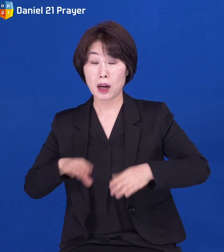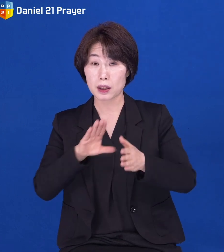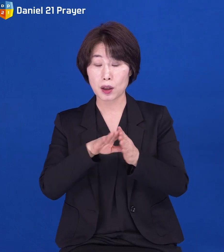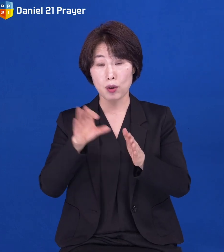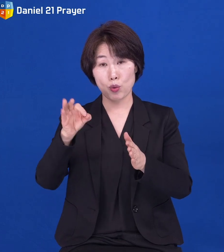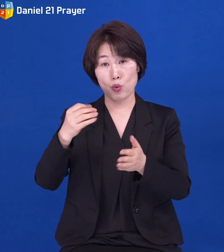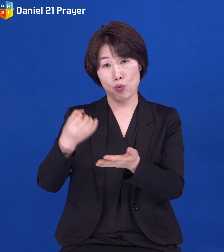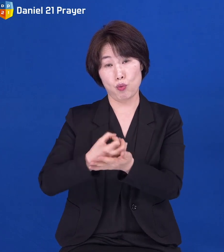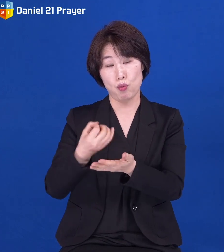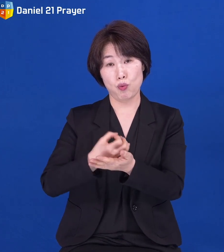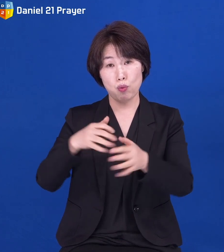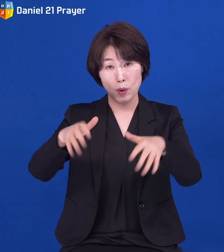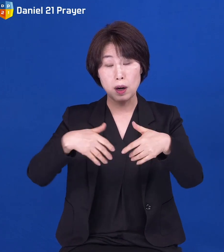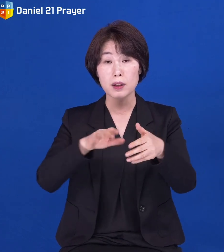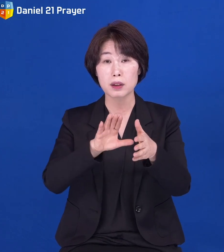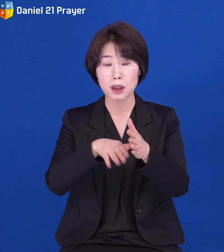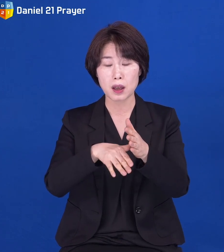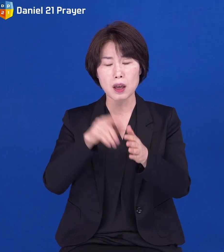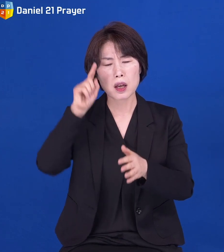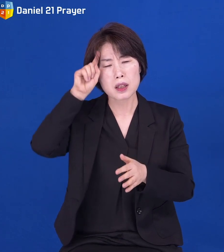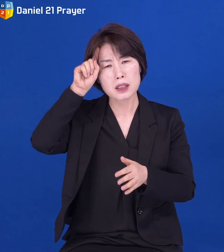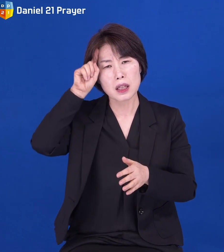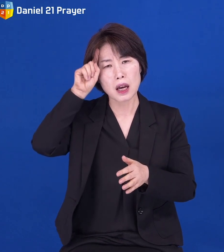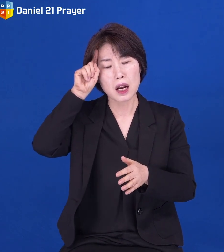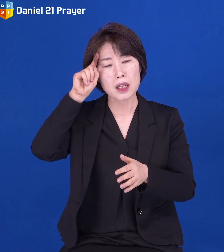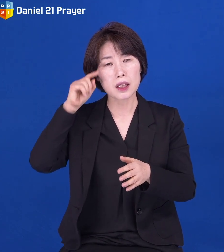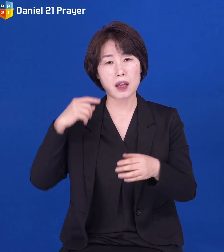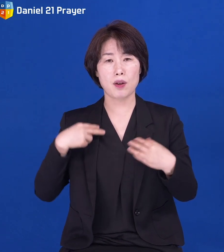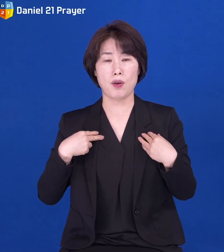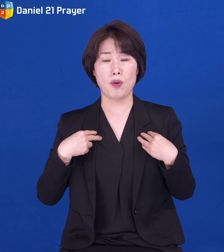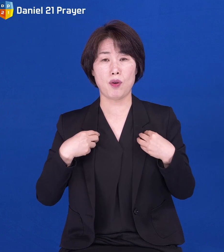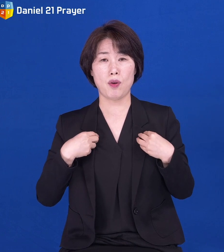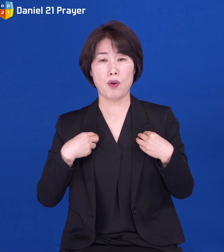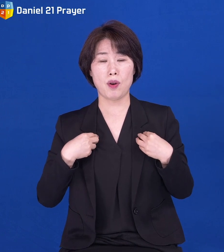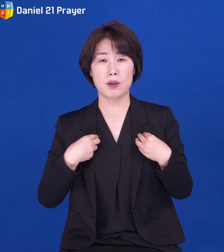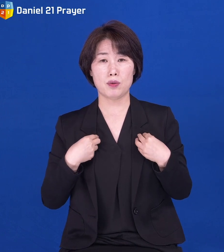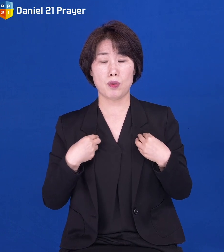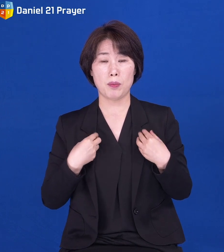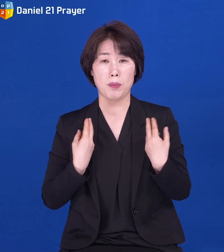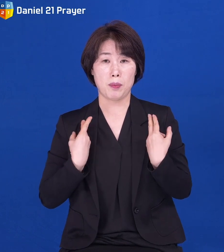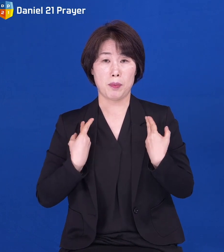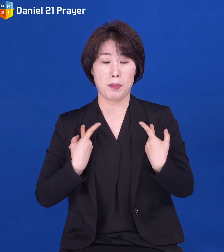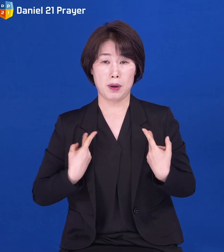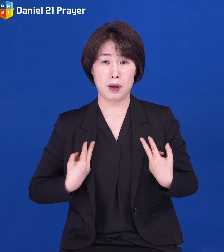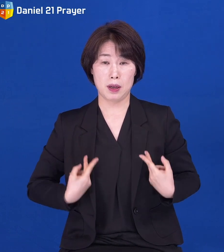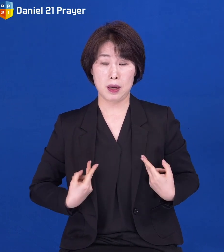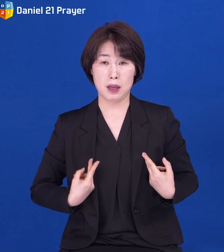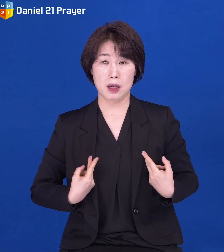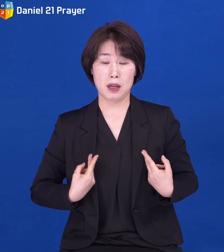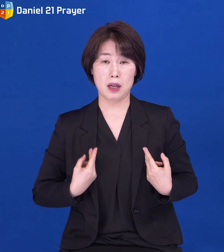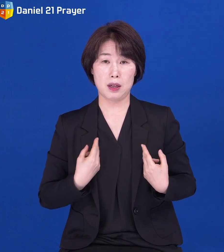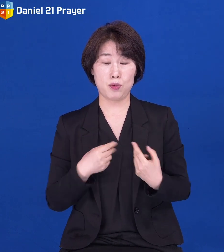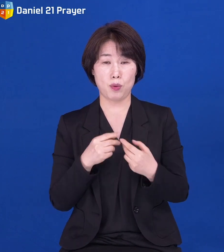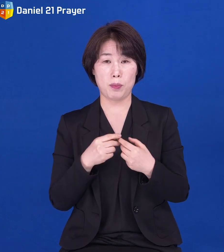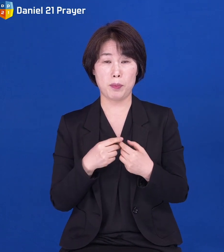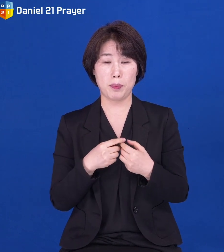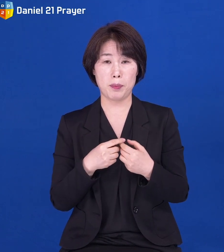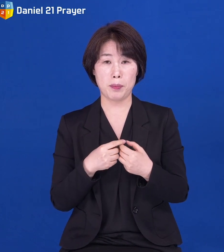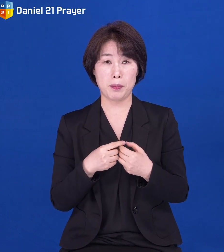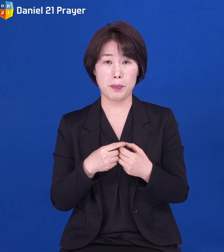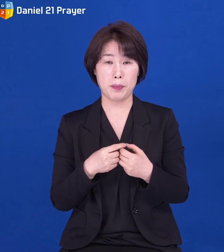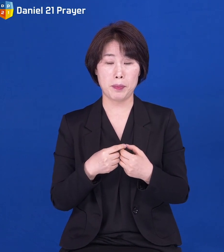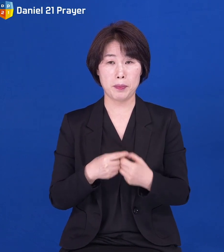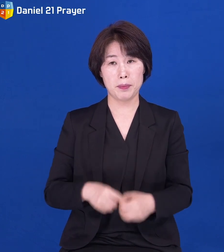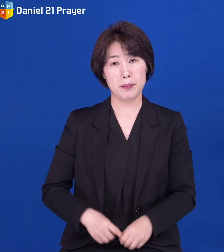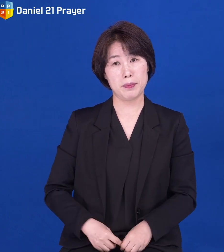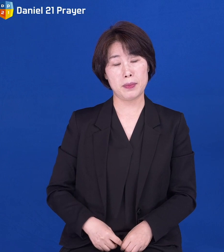벌었지만 그때 스트레스는 약간 노출이 좀 많이 되는 옷들 입고 막 이러니까 많은 분들이 저에 대해서 좀 약간 좀